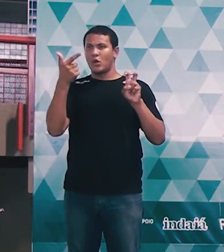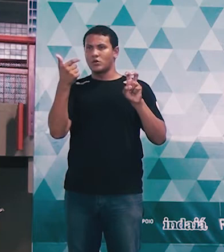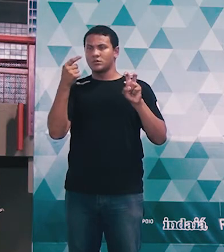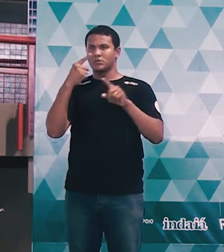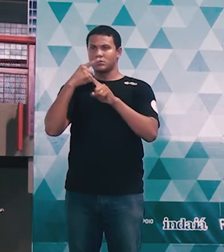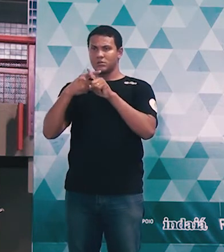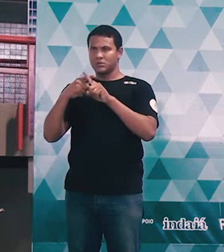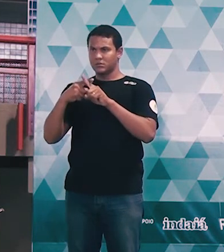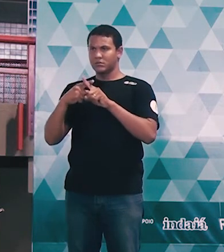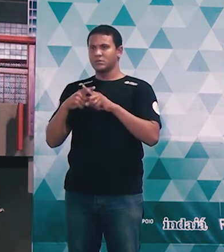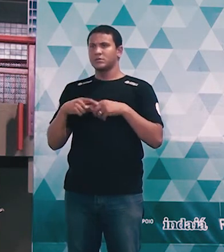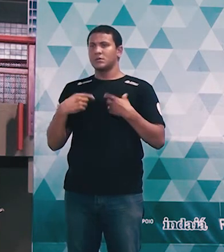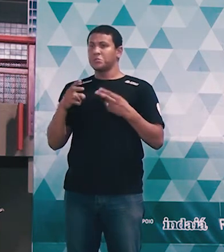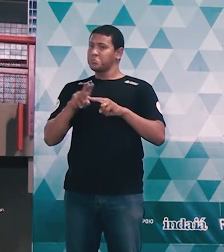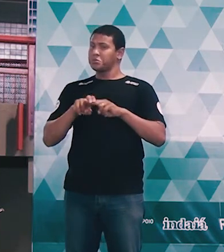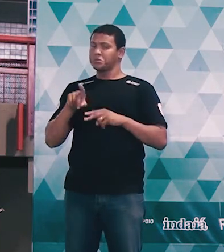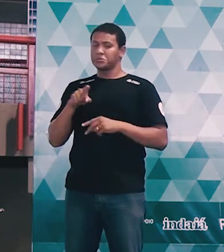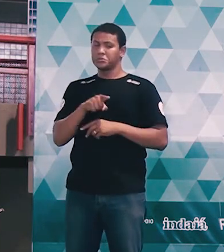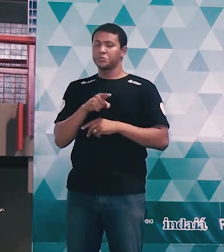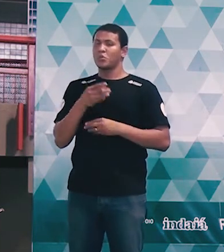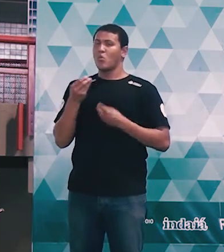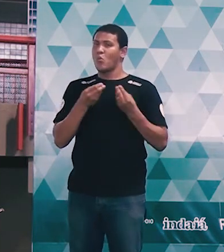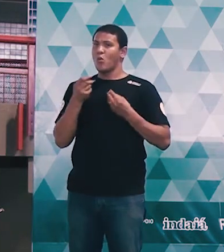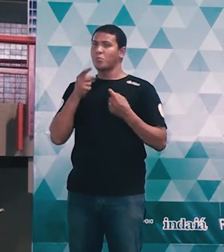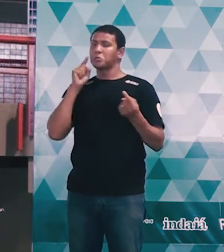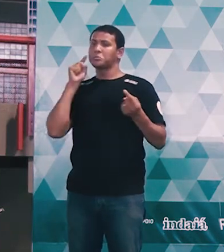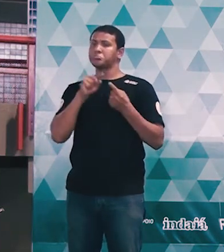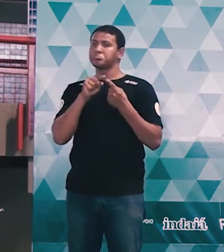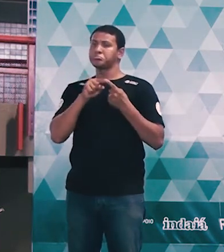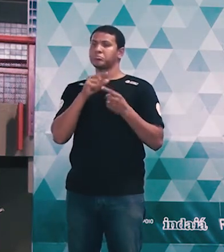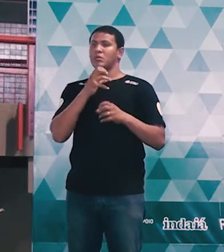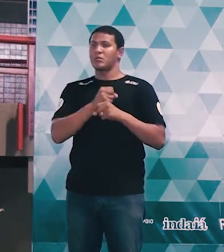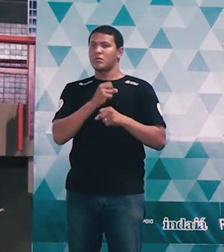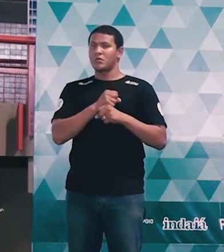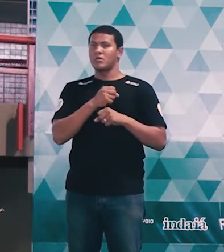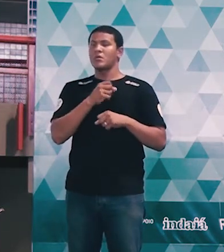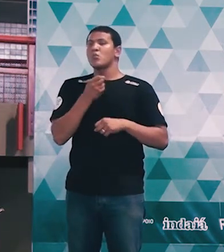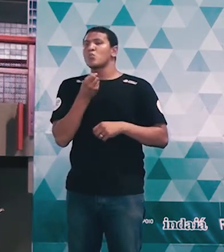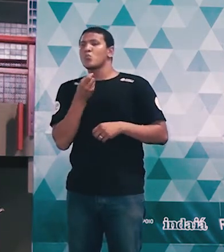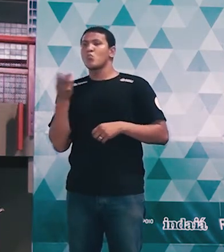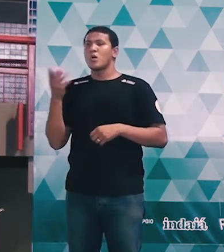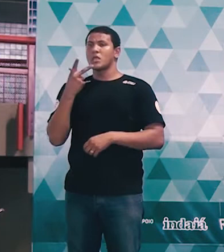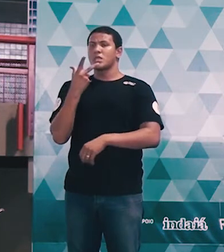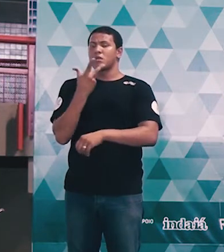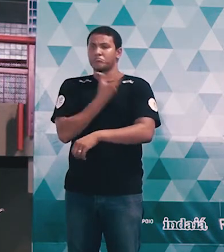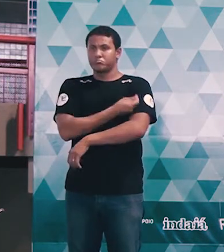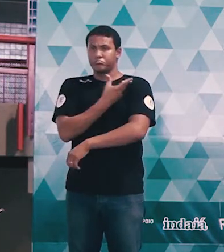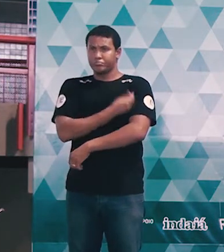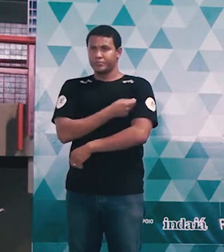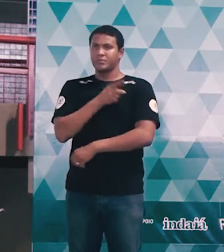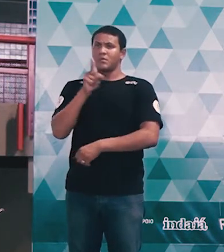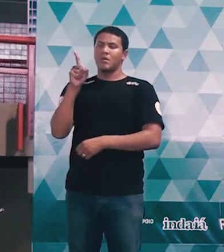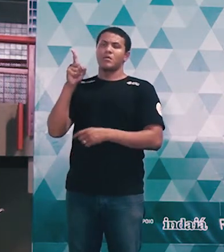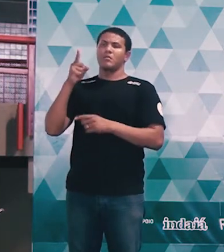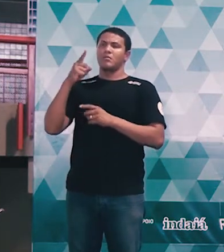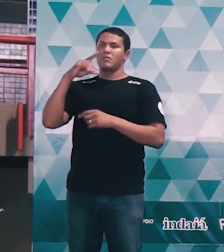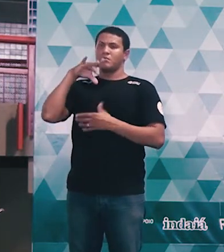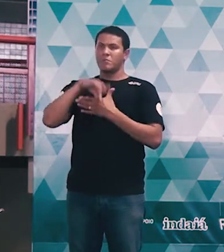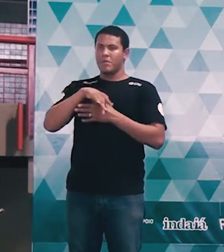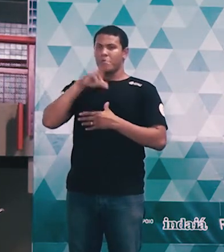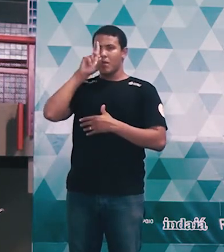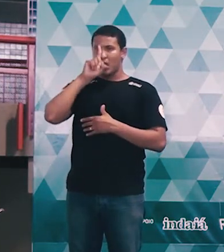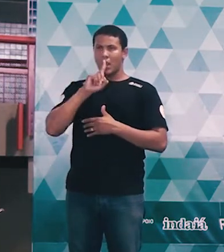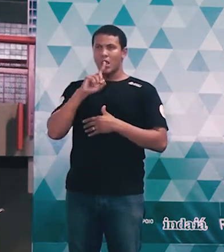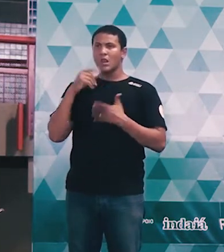atender a essas condições, qual é a quantidade de vacinas contra a febre amarela que o posto de saúde deve